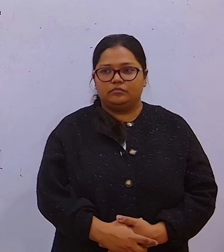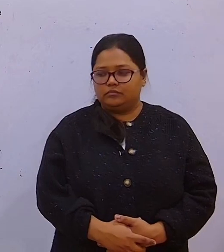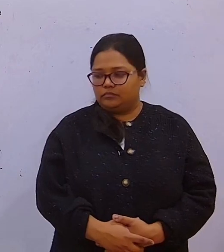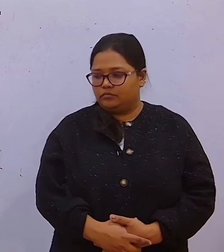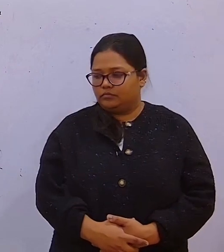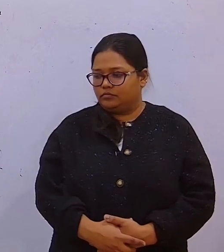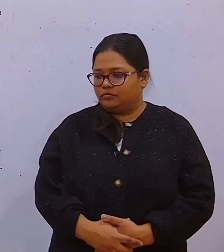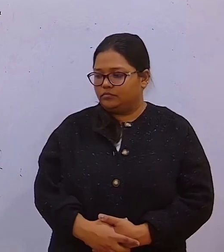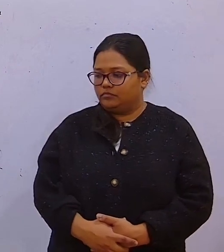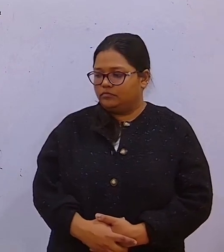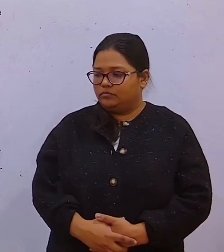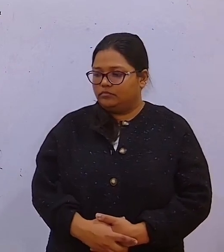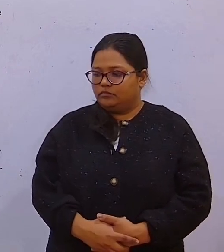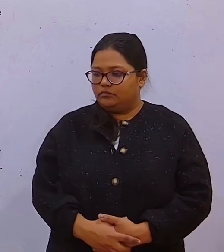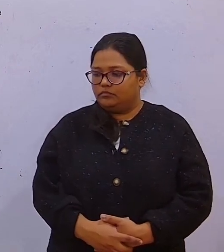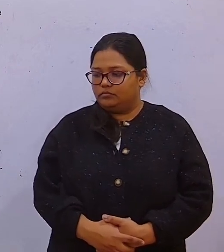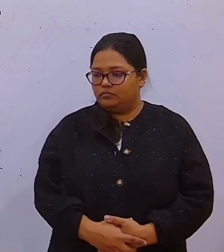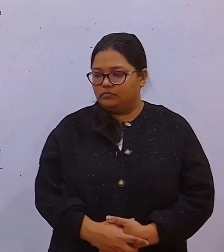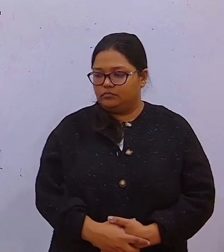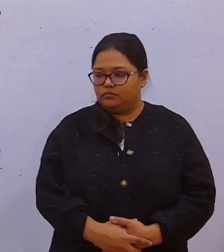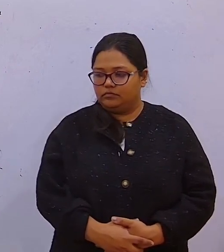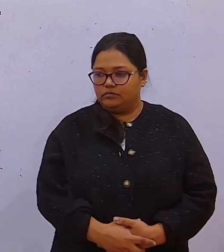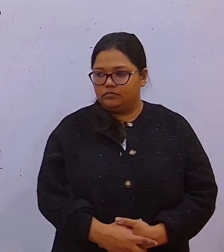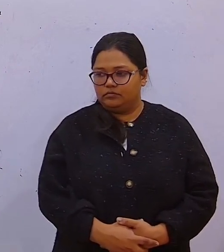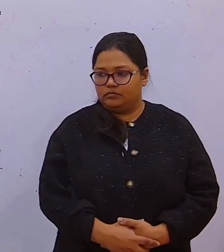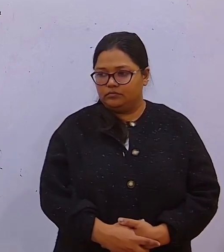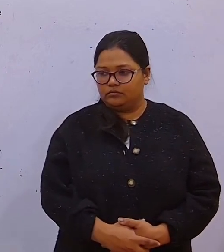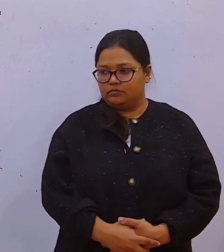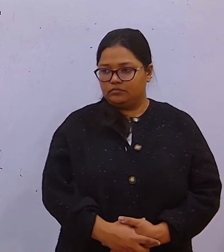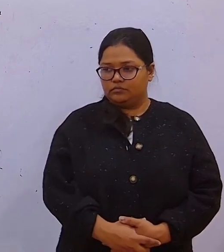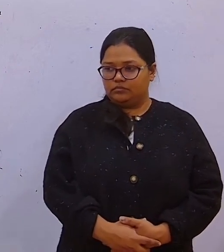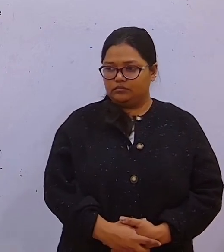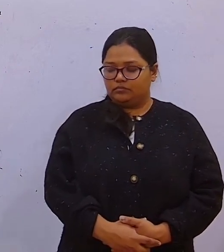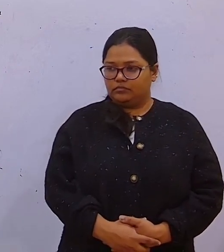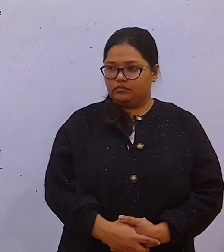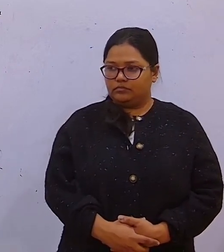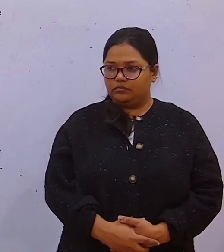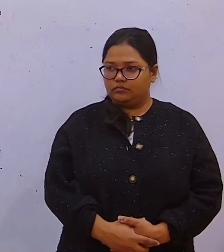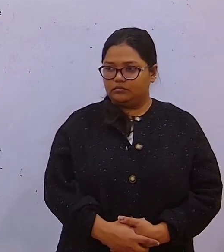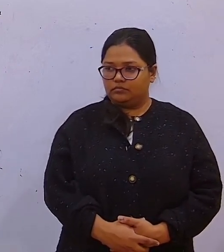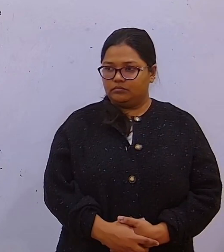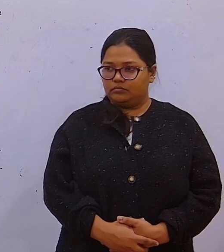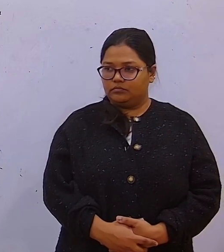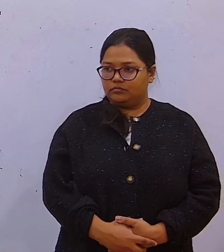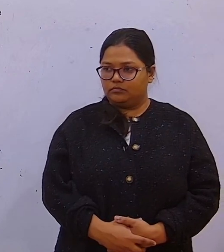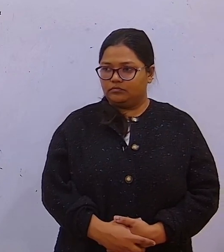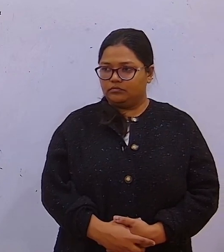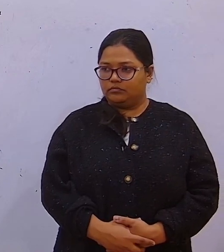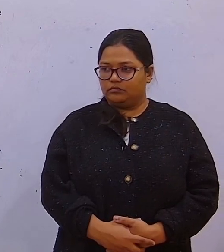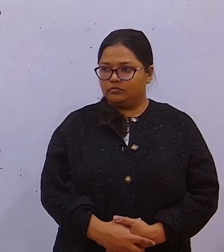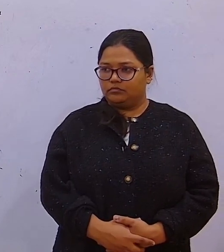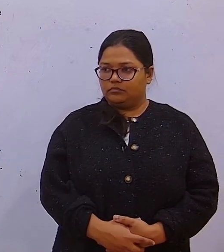पीतांबर, पर यहां पे ए लगा दो ना, ये लव्स हो गया। ठीक है,